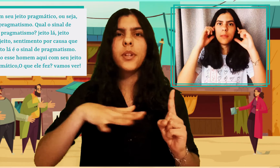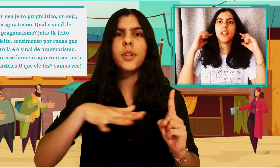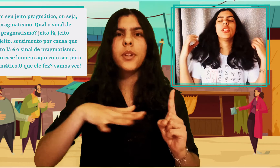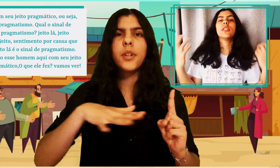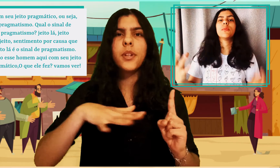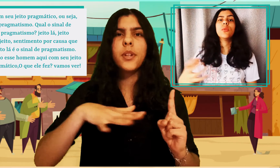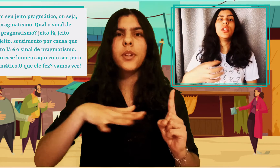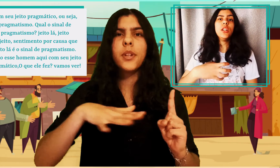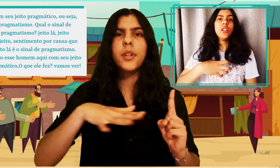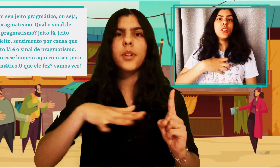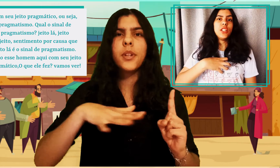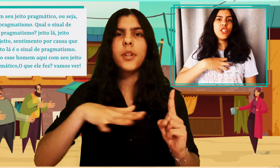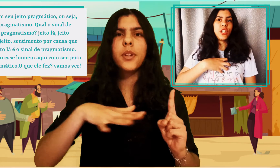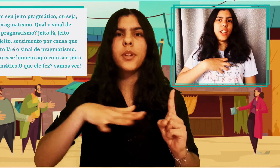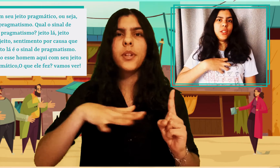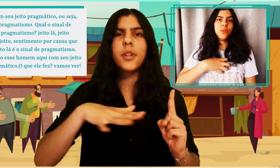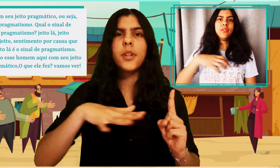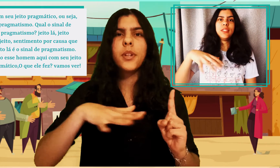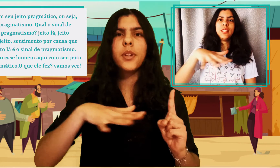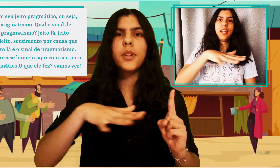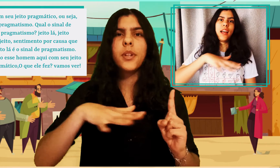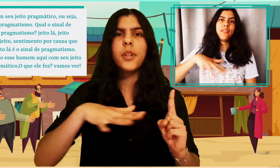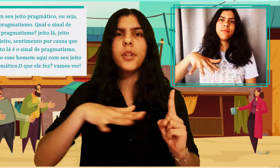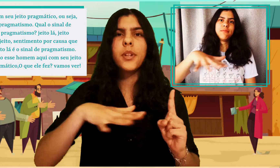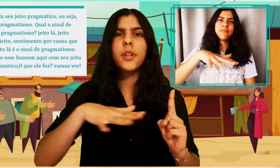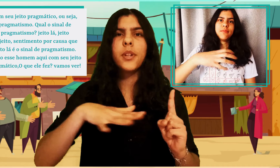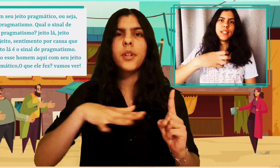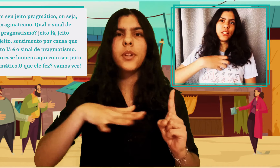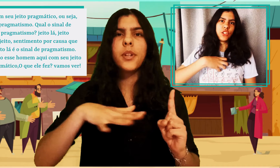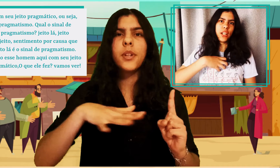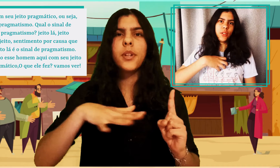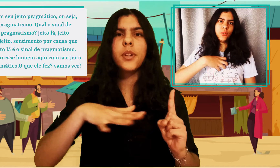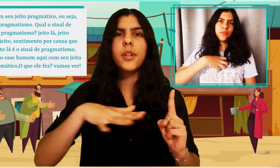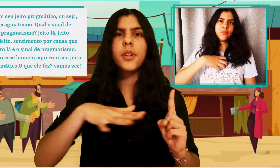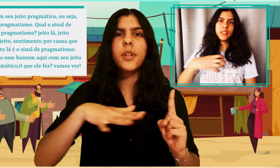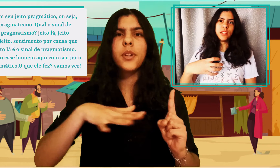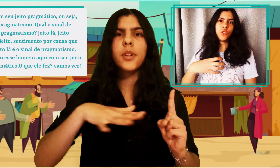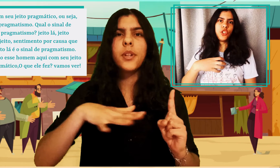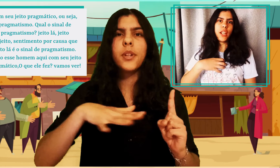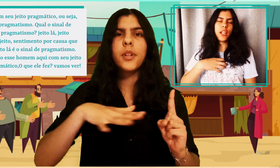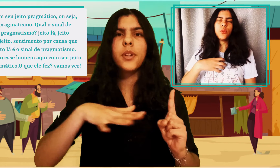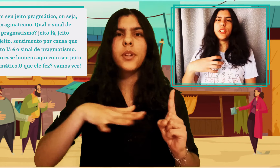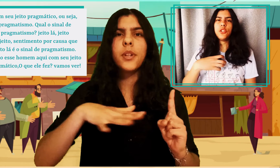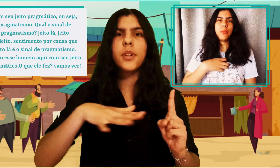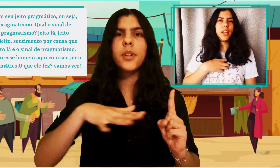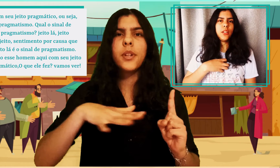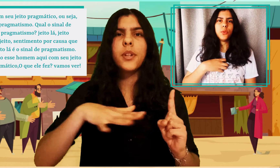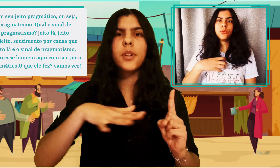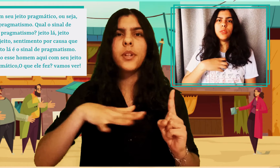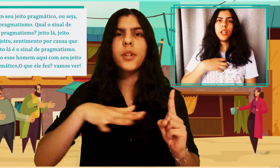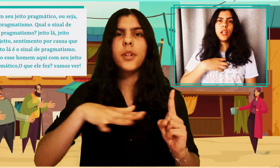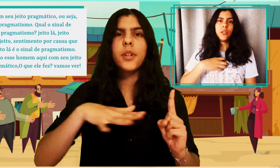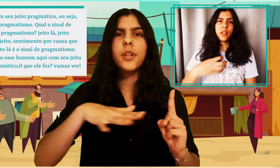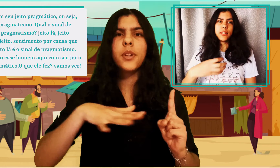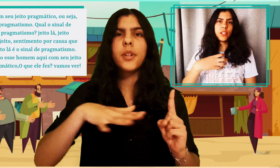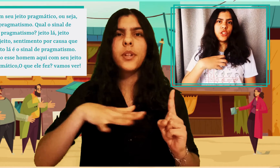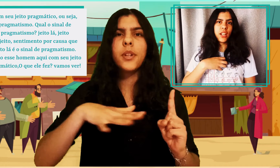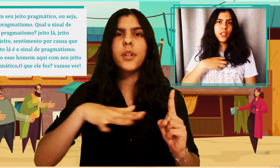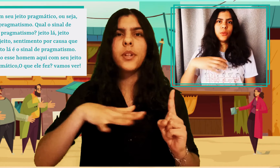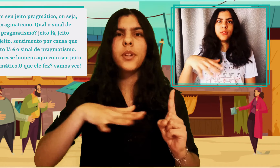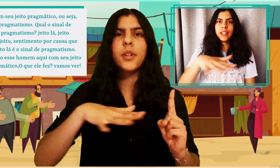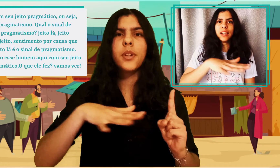de pragmatismo? Jeito, lá, tá? Jeito, sinal de jeito, sentimento. No caso